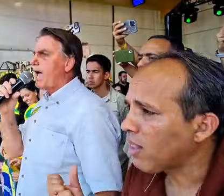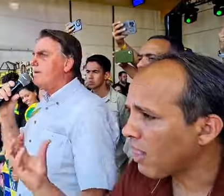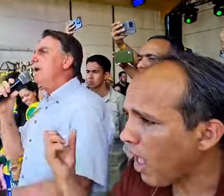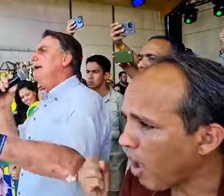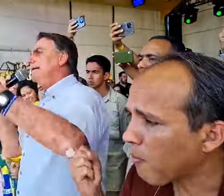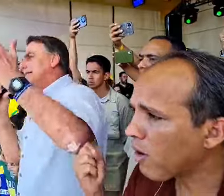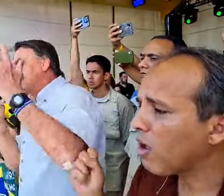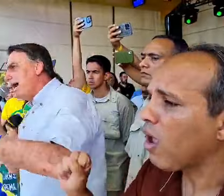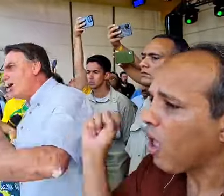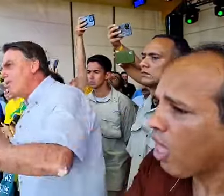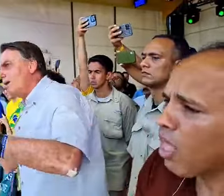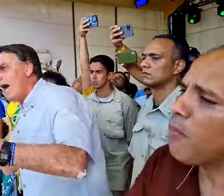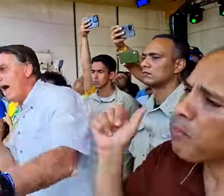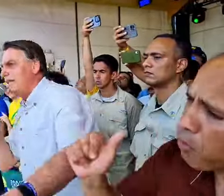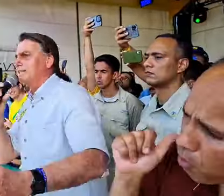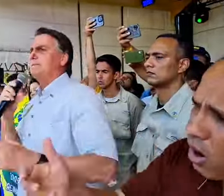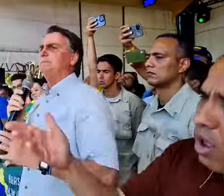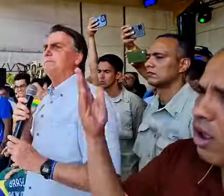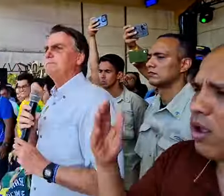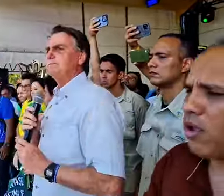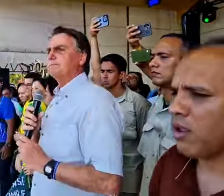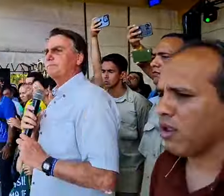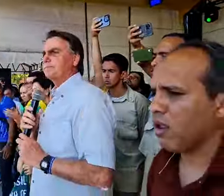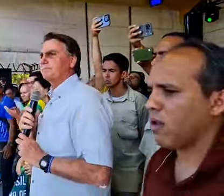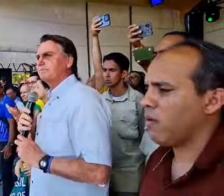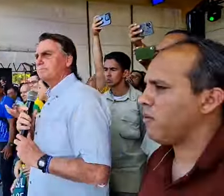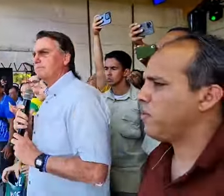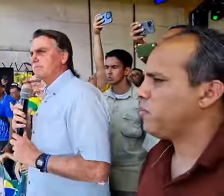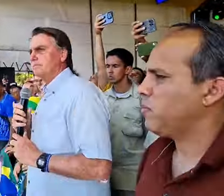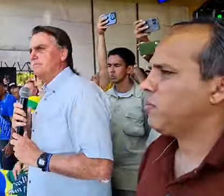que recebem são mulheres.